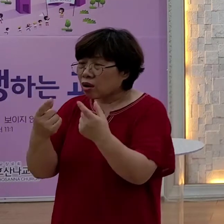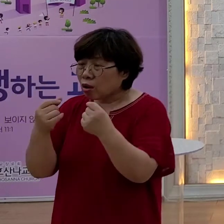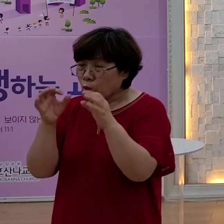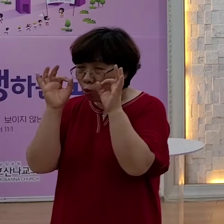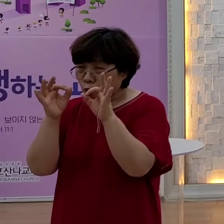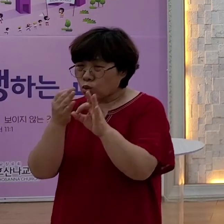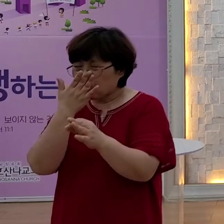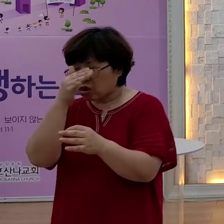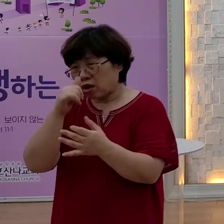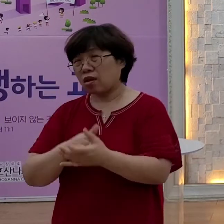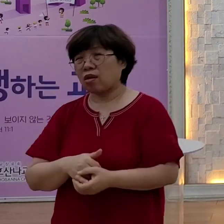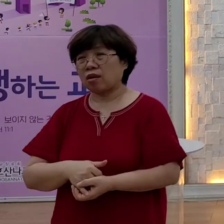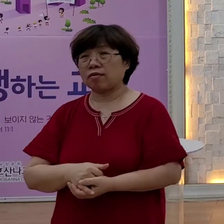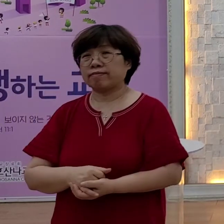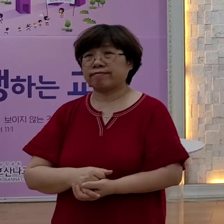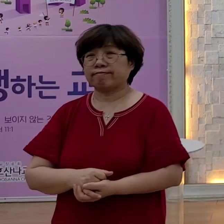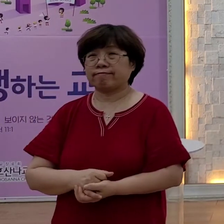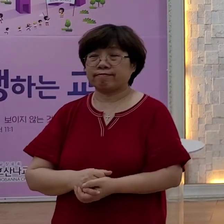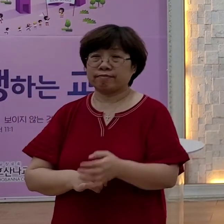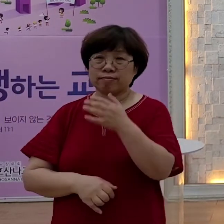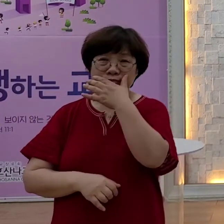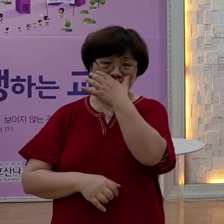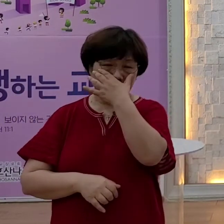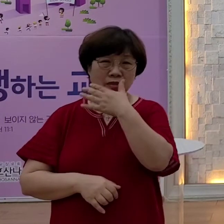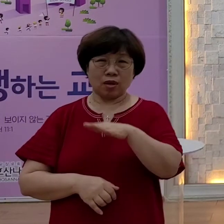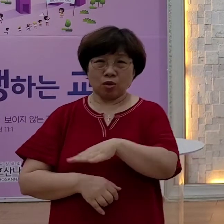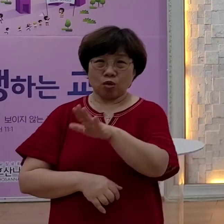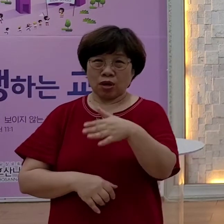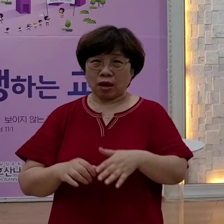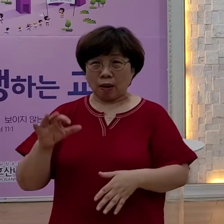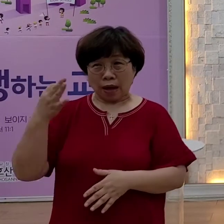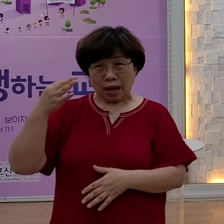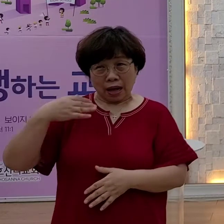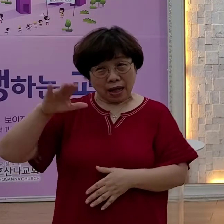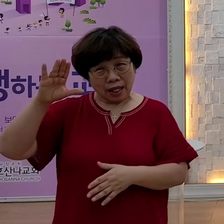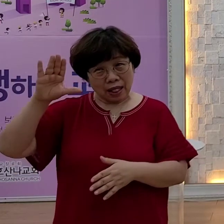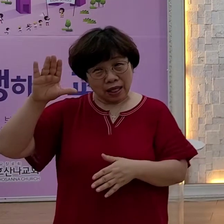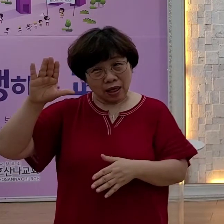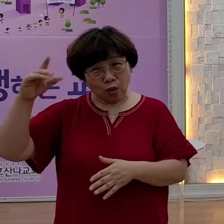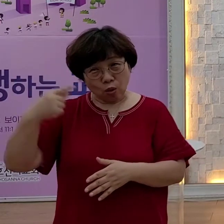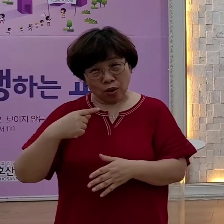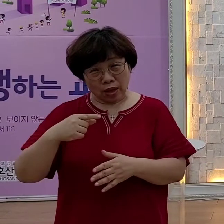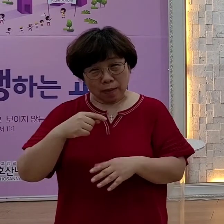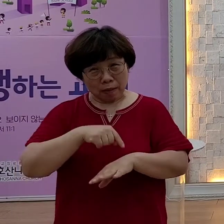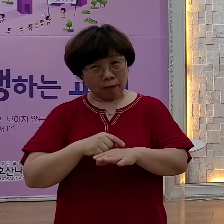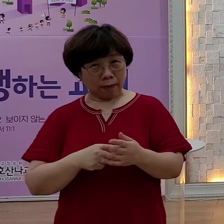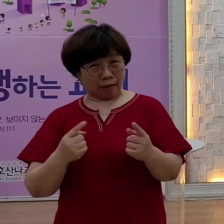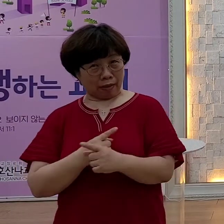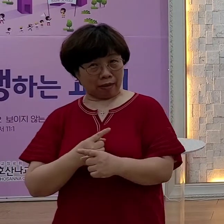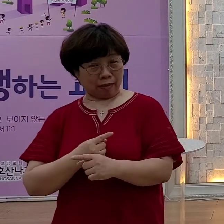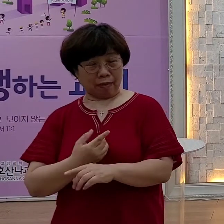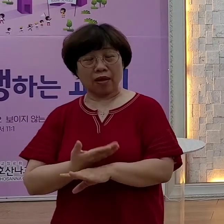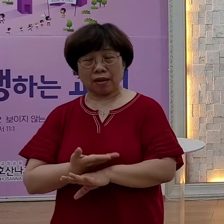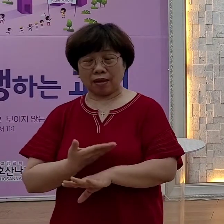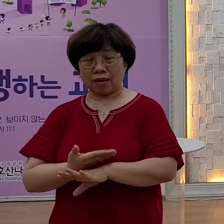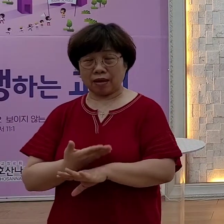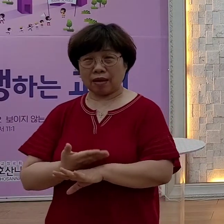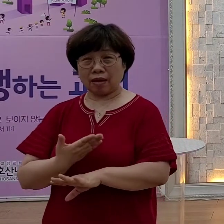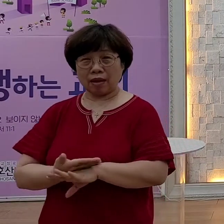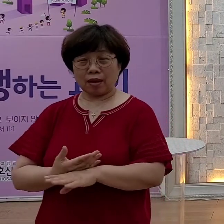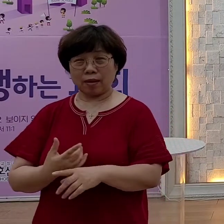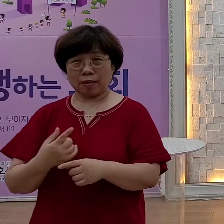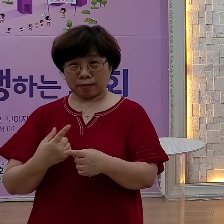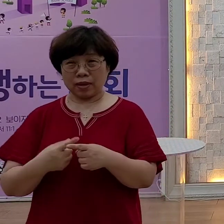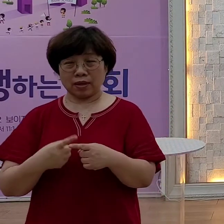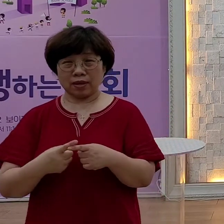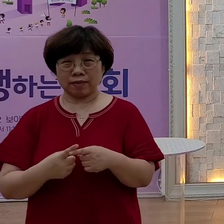있습니다. 아니, 여러분, 이렇게 우리가 화장실 갈 때하고 나올 때하고 마음이 다르다잖아요. 마찬가지예요. 아니, 아들